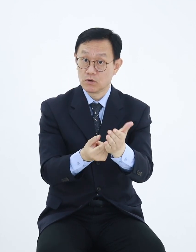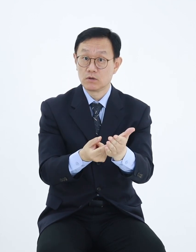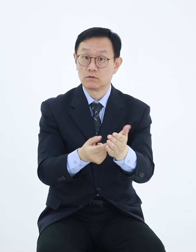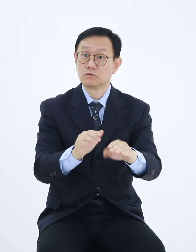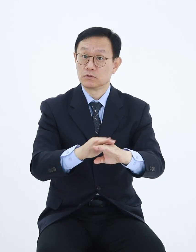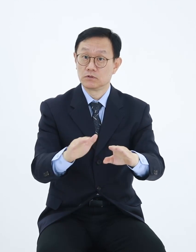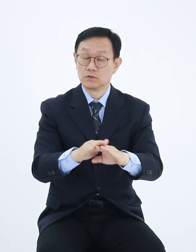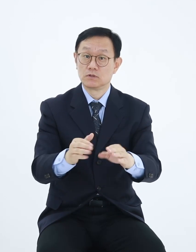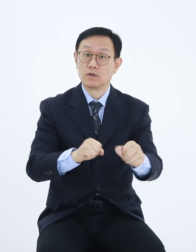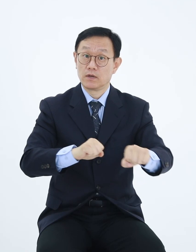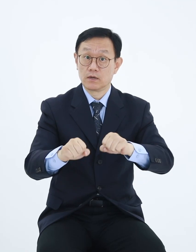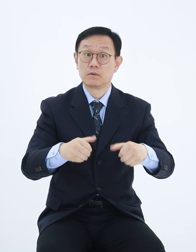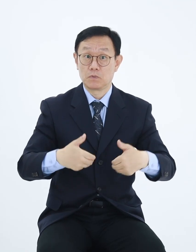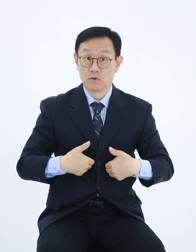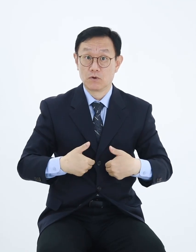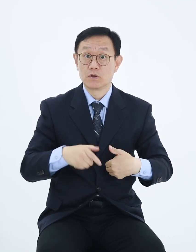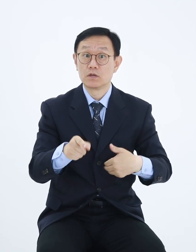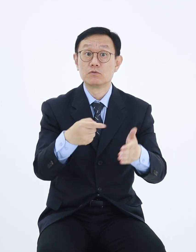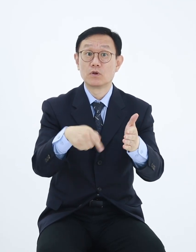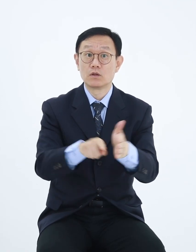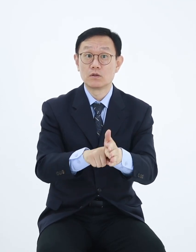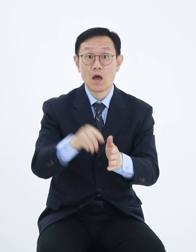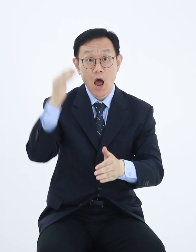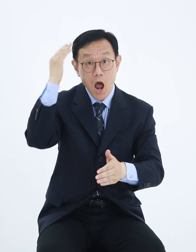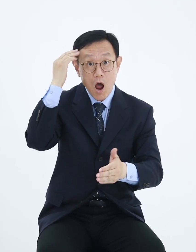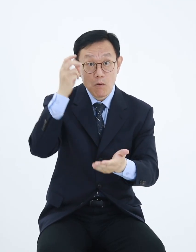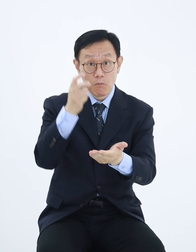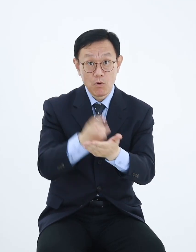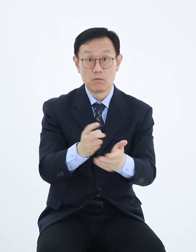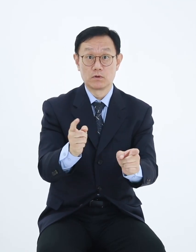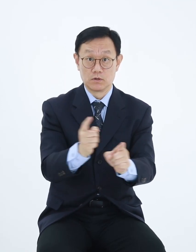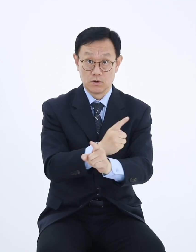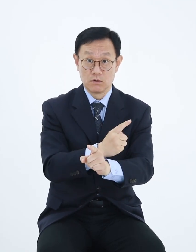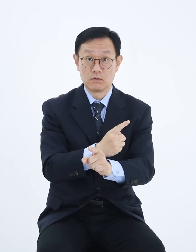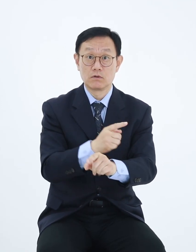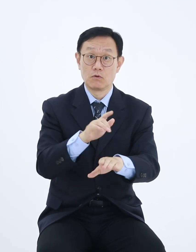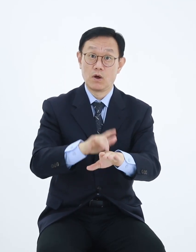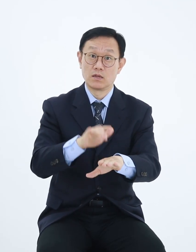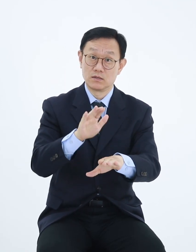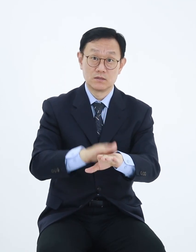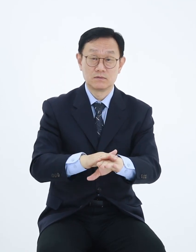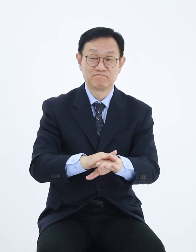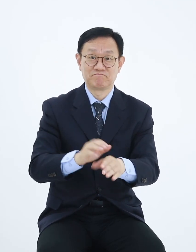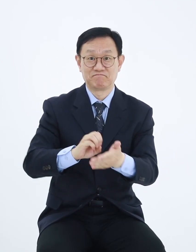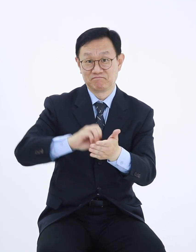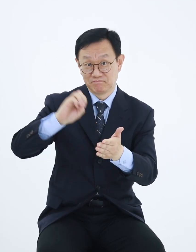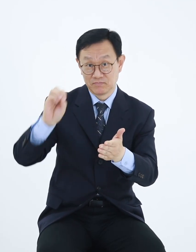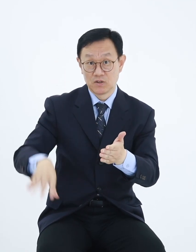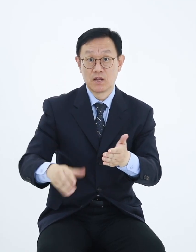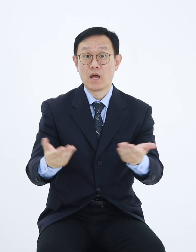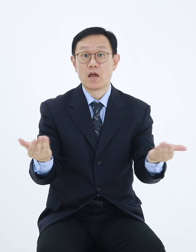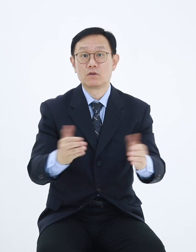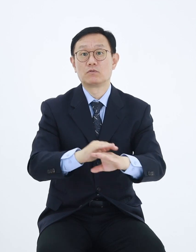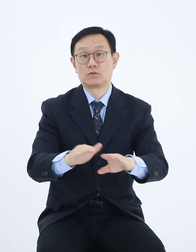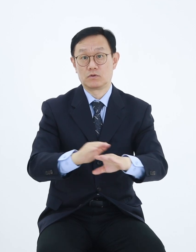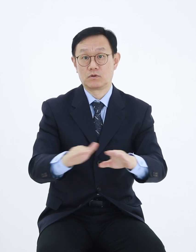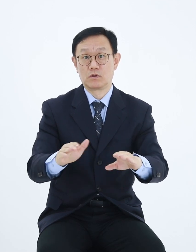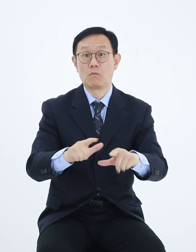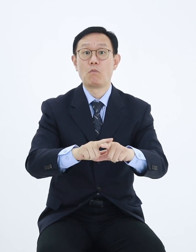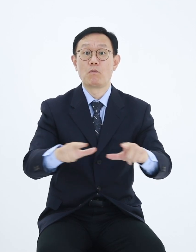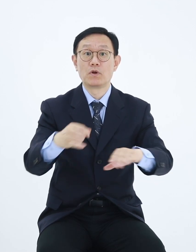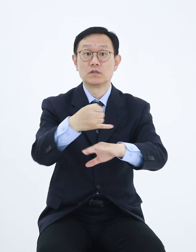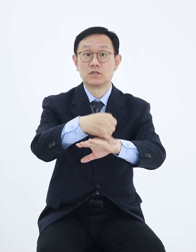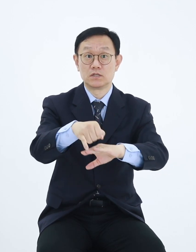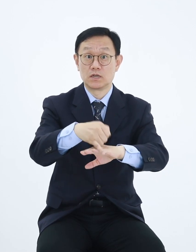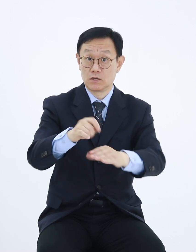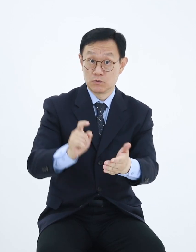취해야 하며 이를 위해 국내법의 재개정 및 관습의 타파, 행정적 조치, 보편적인